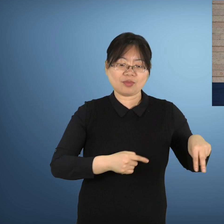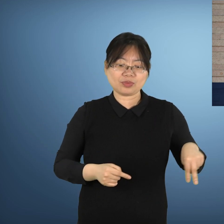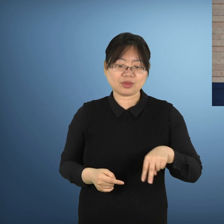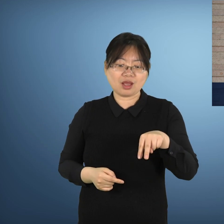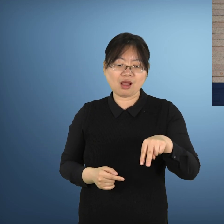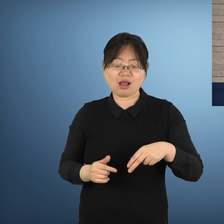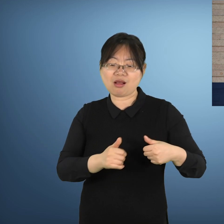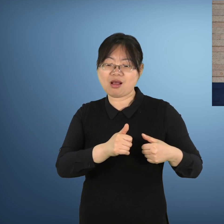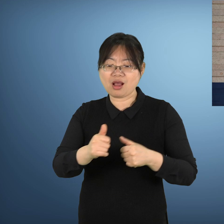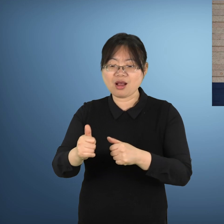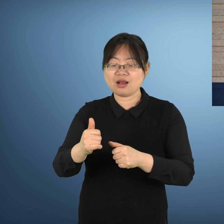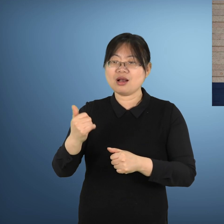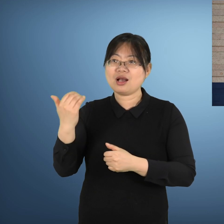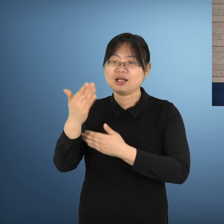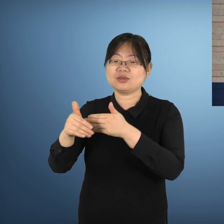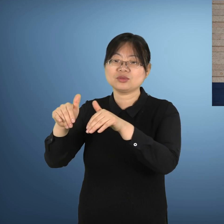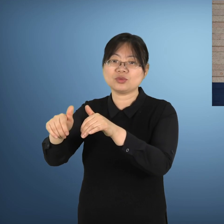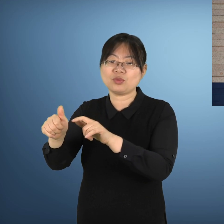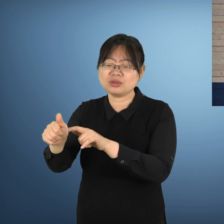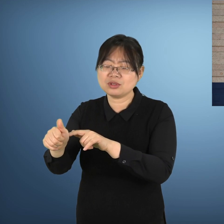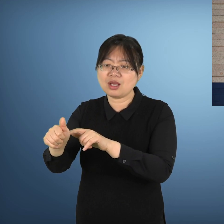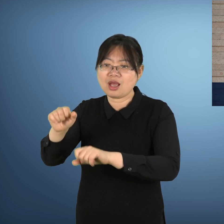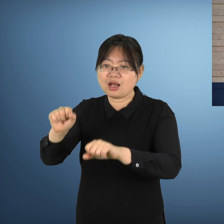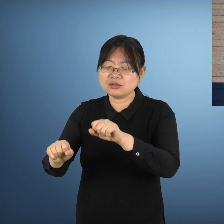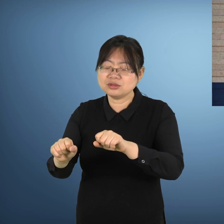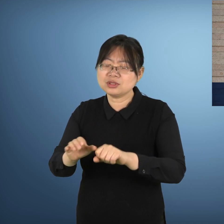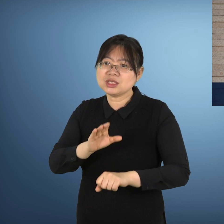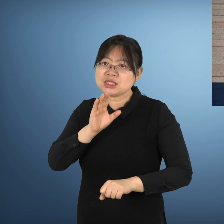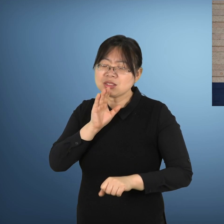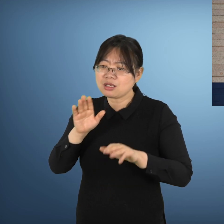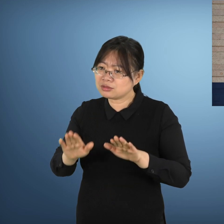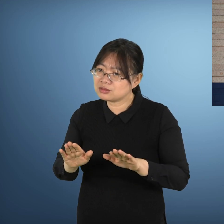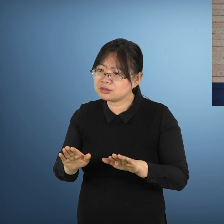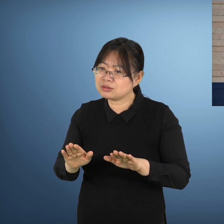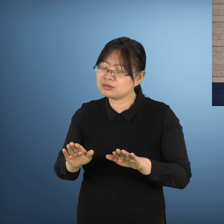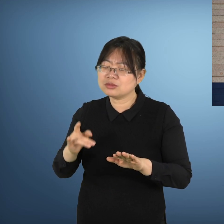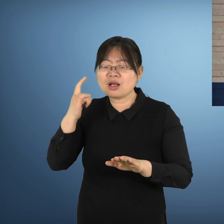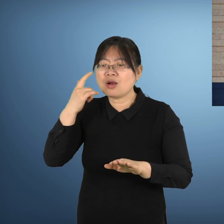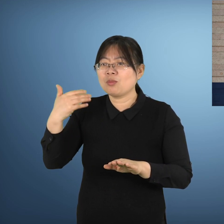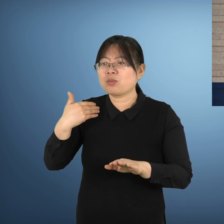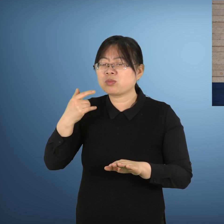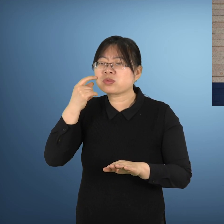따라갈새 천사가 하는 것이 생시인 줄 알지 못하고 환상을